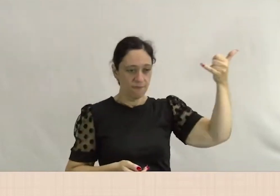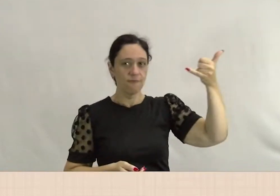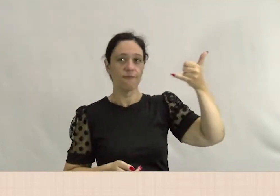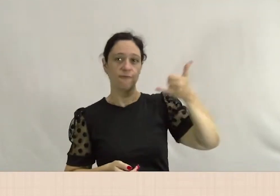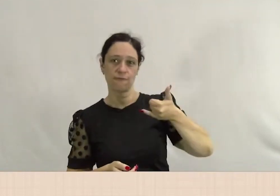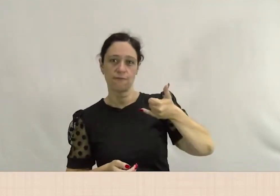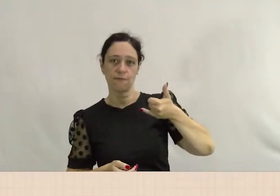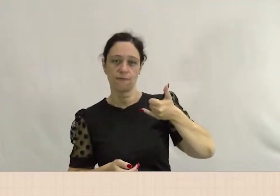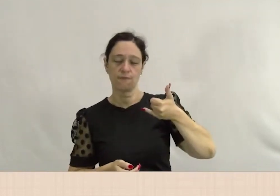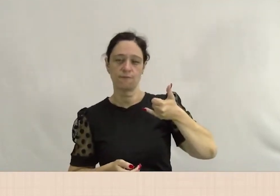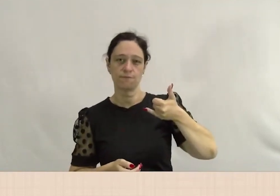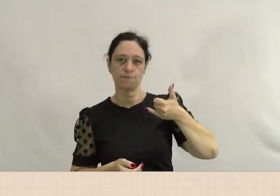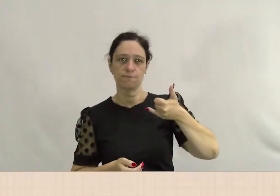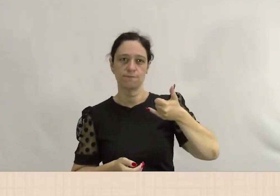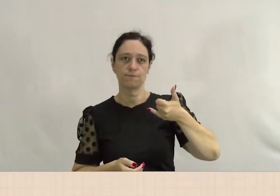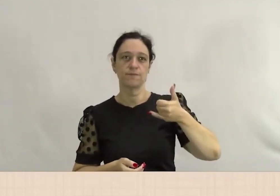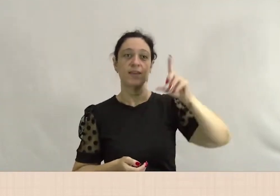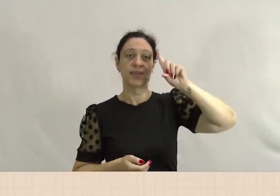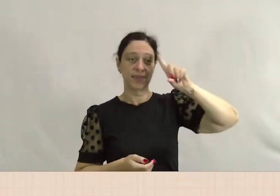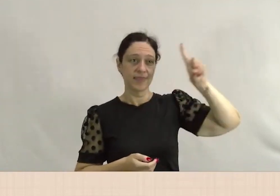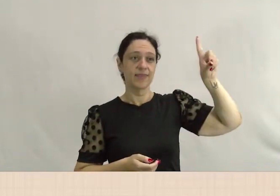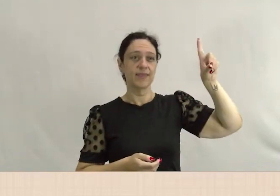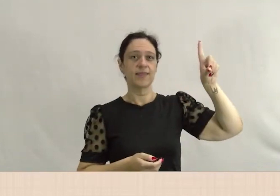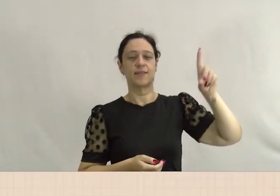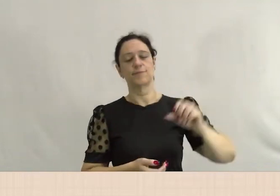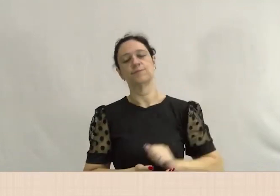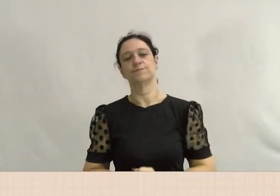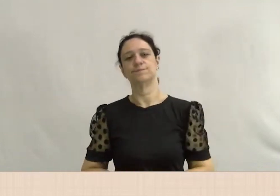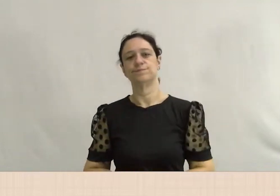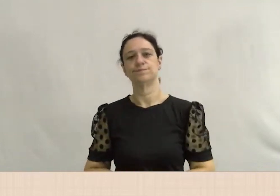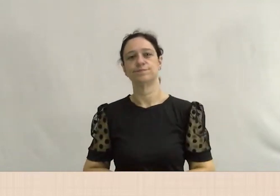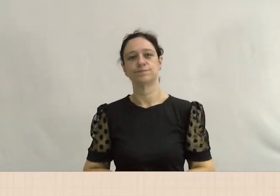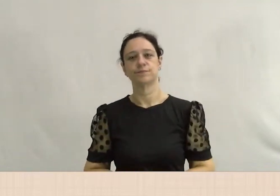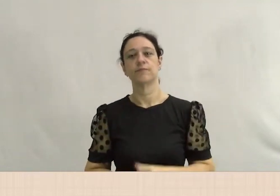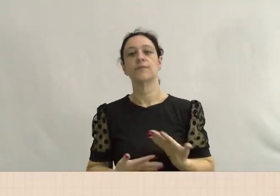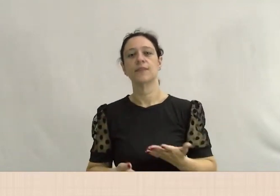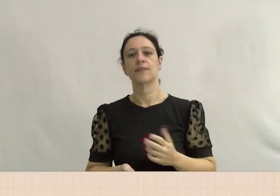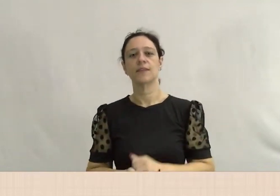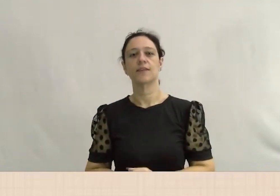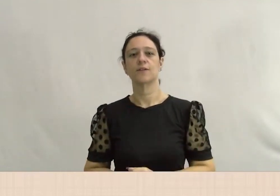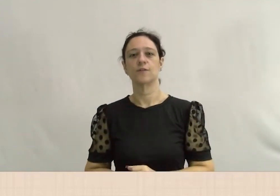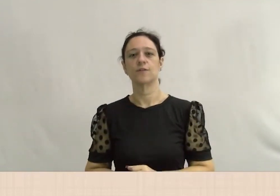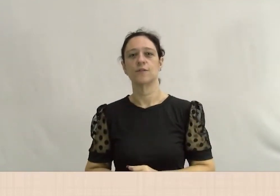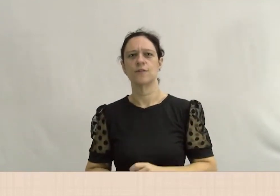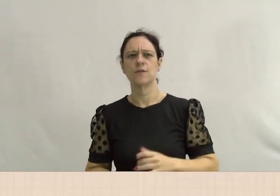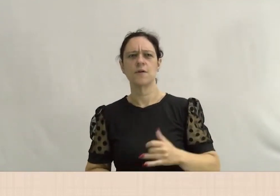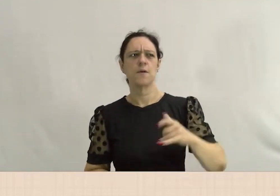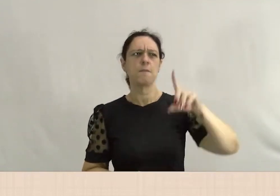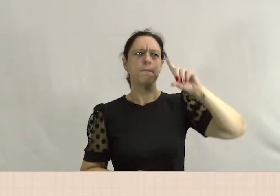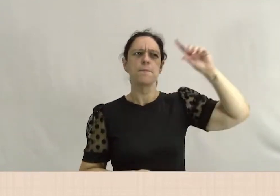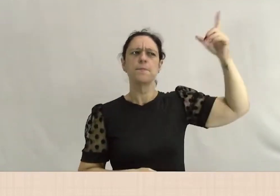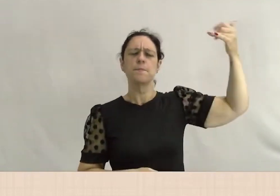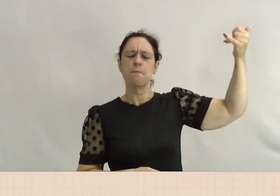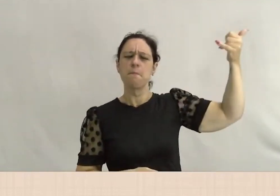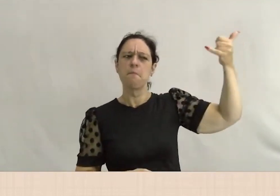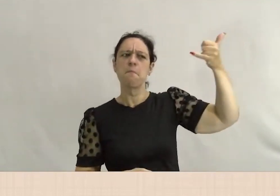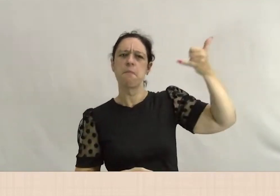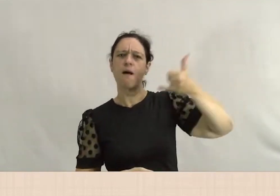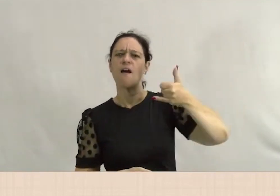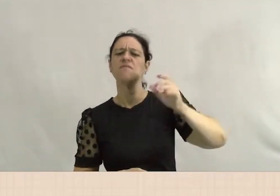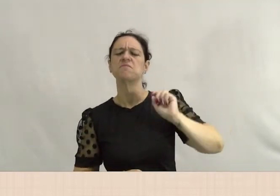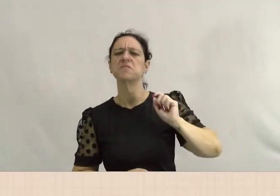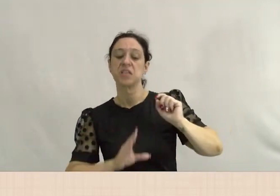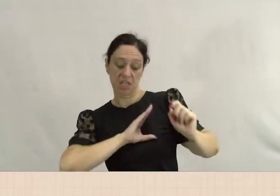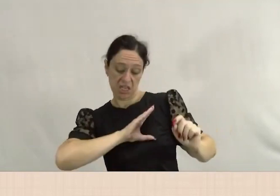Deus, e a palavra era Deus. Essa palavra é o Filho de Deus, essa palavra é